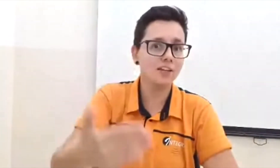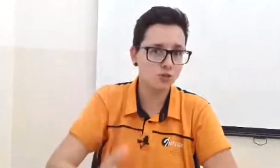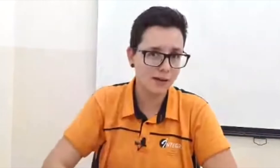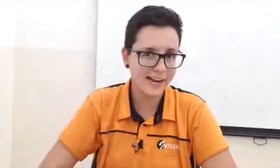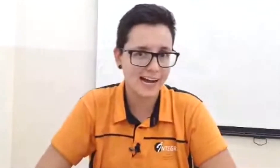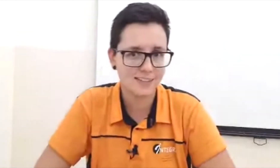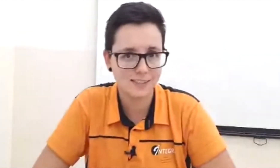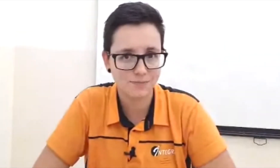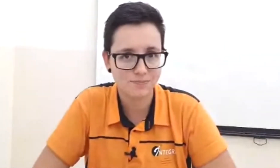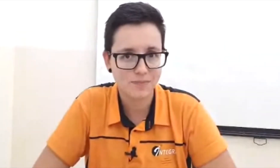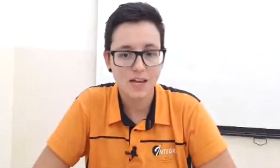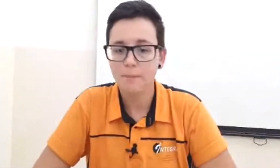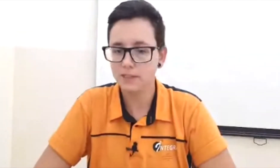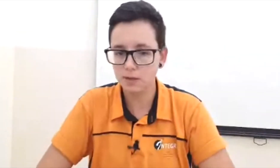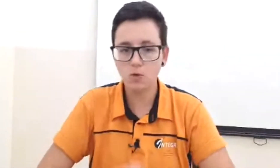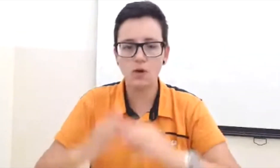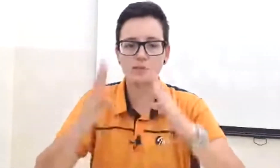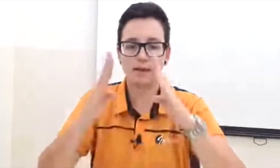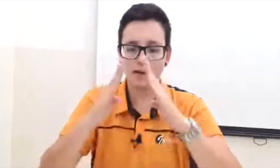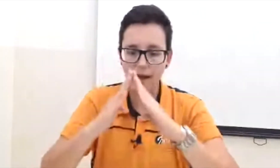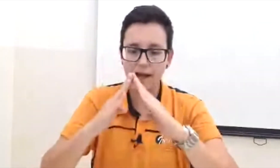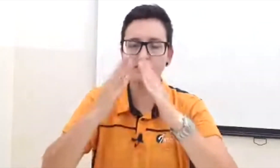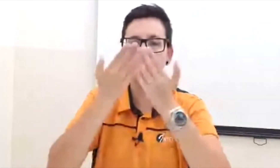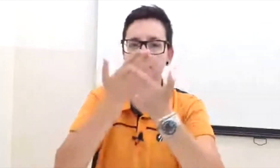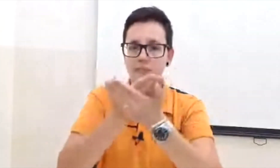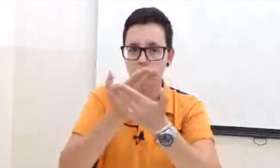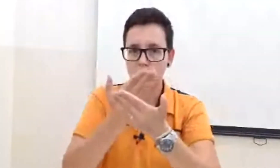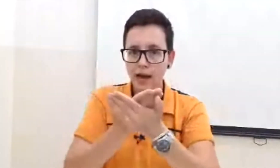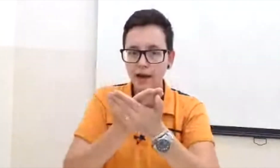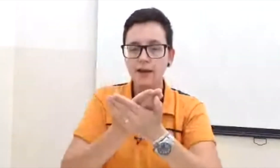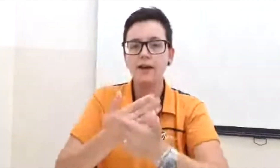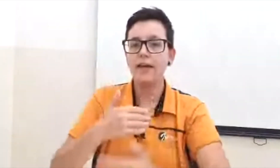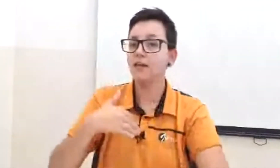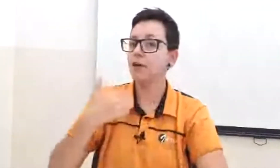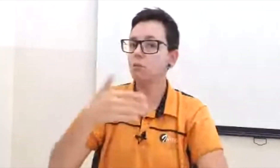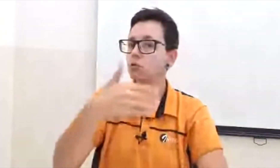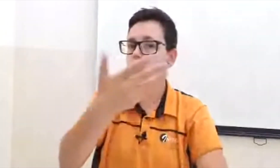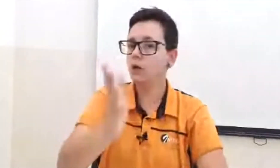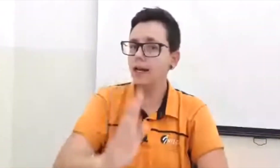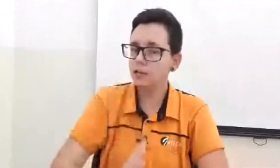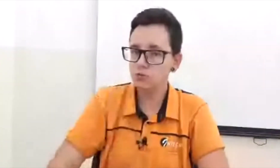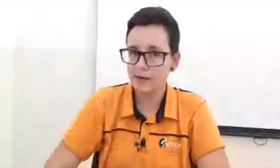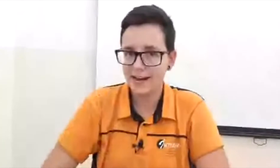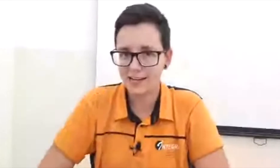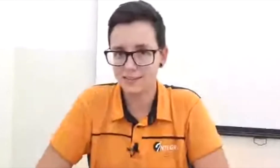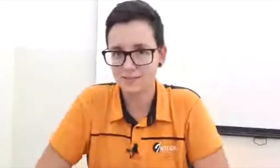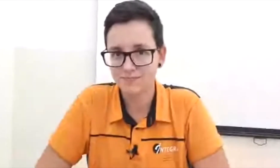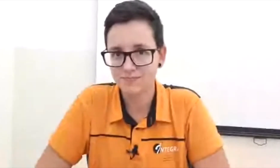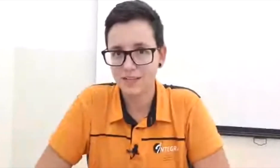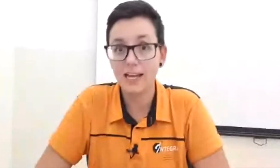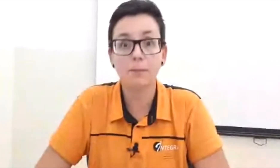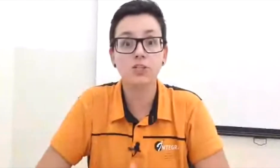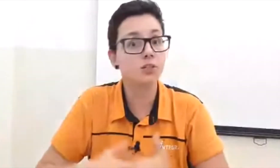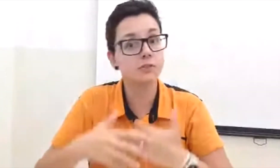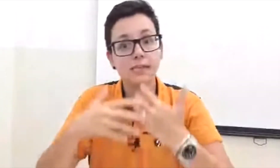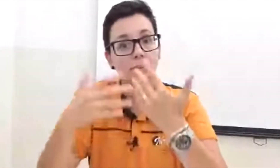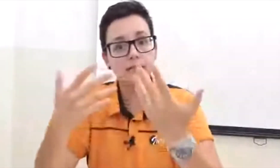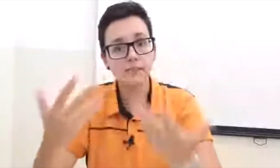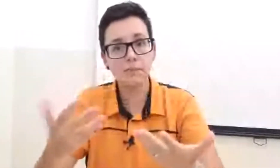de uma casa. Mesma coisa, casa mais estudar, ele vai muito além de uma casa. Ele imagina um estabelecimento,